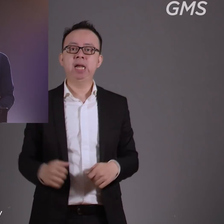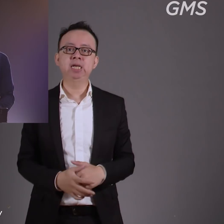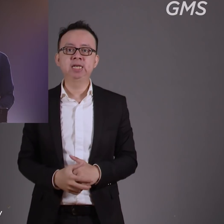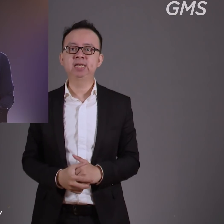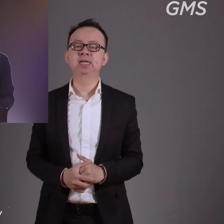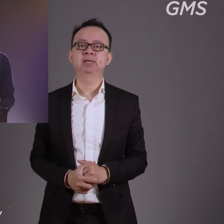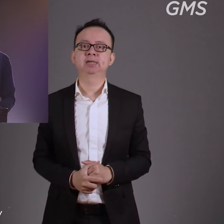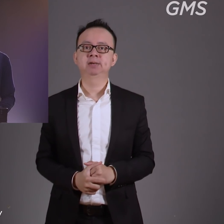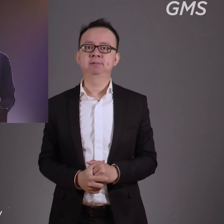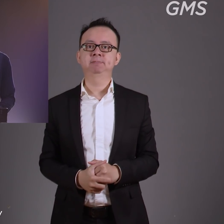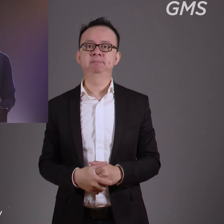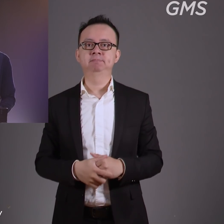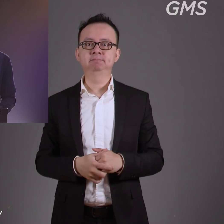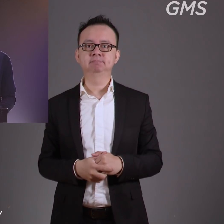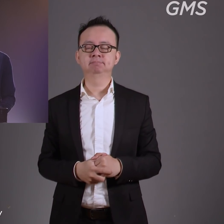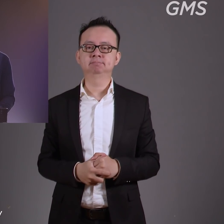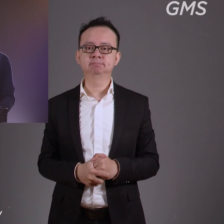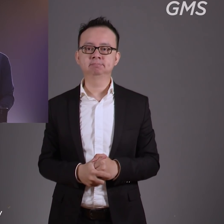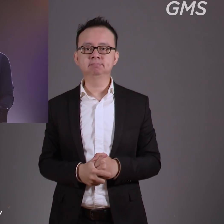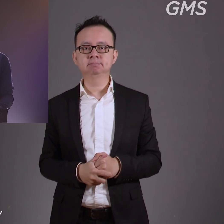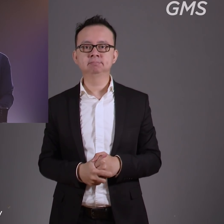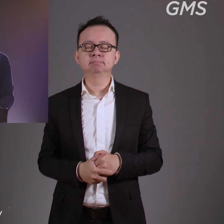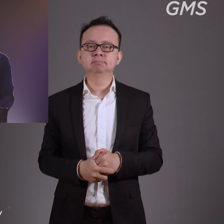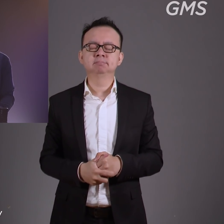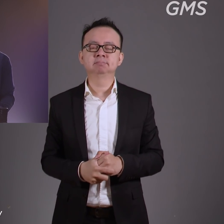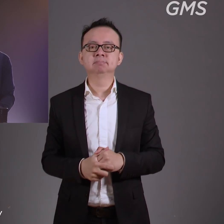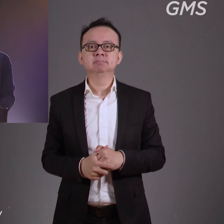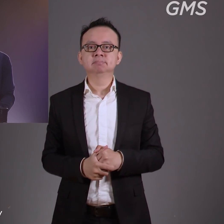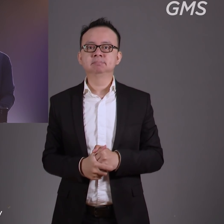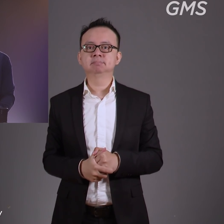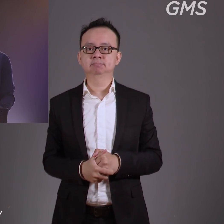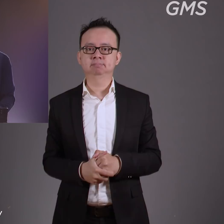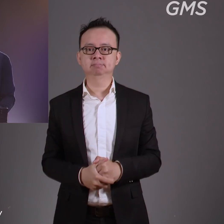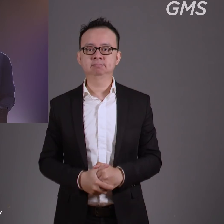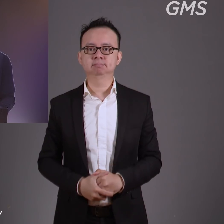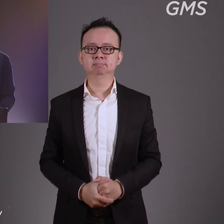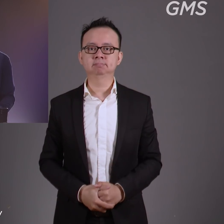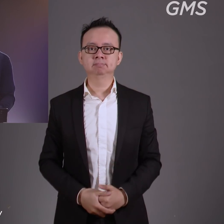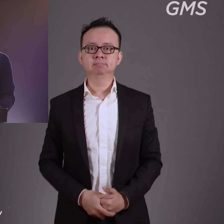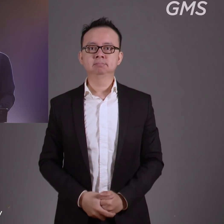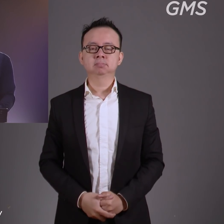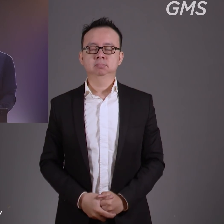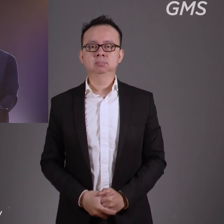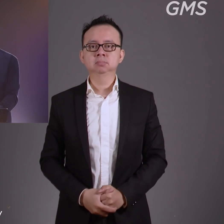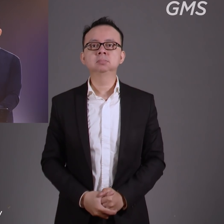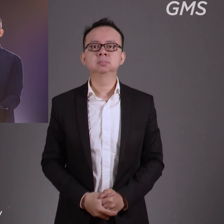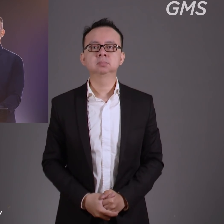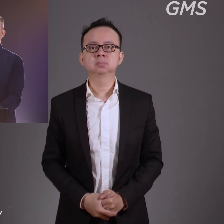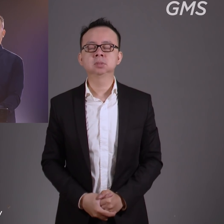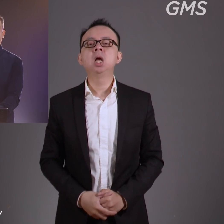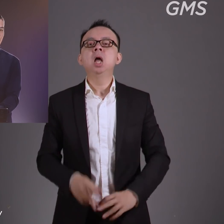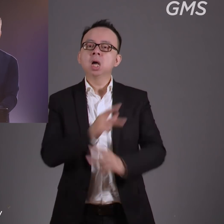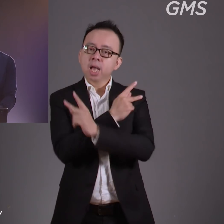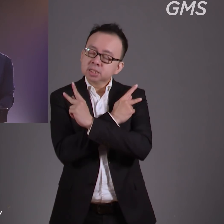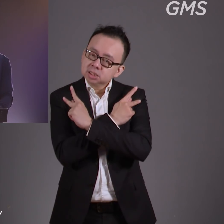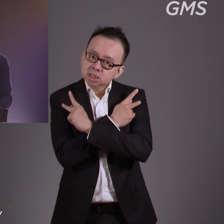setiap orang layak mati, patut dihukum kekal. Roma 6:23, upah dosa ialah maut. Tetapi kasih karunia Allah